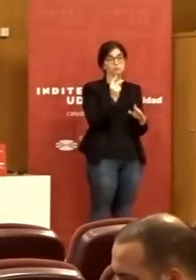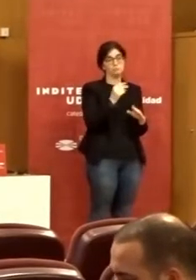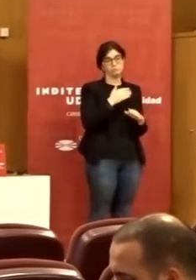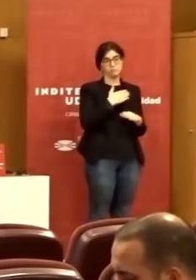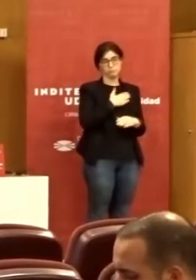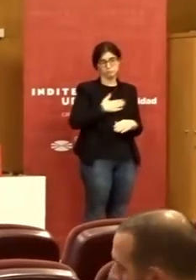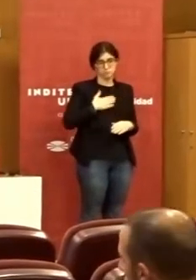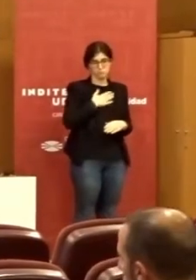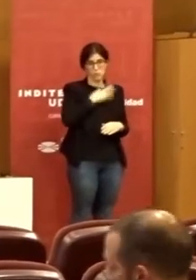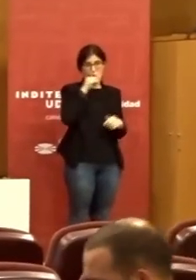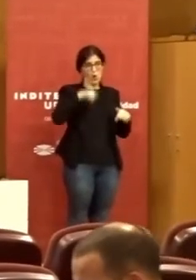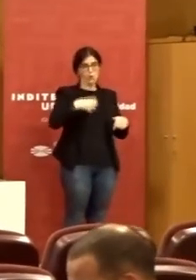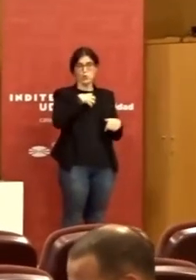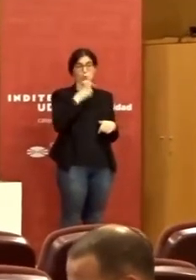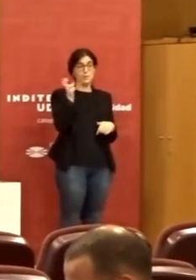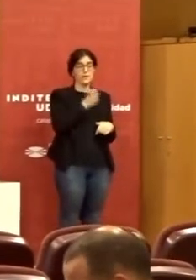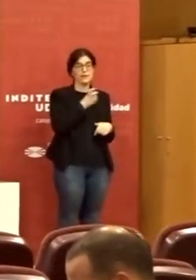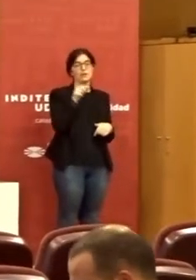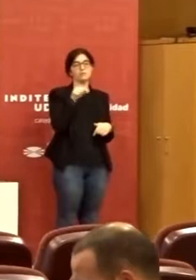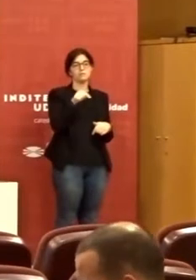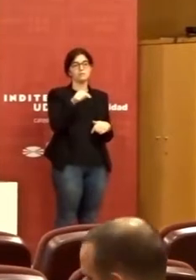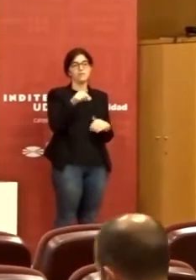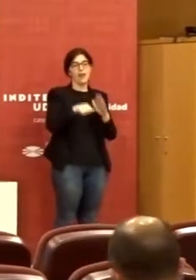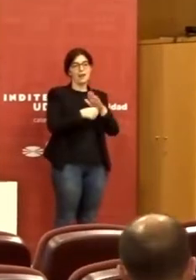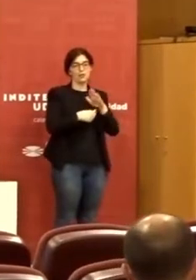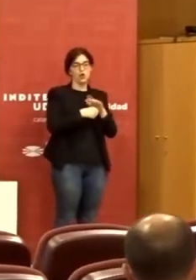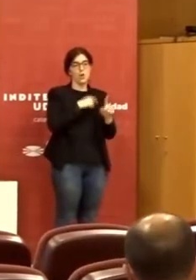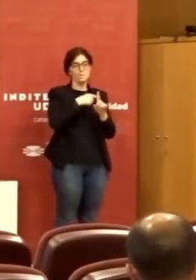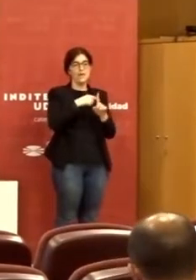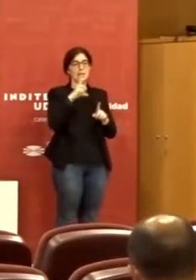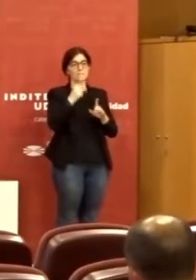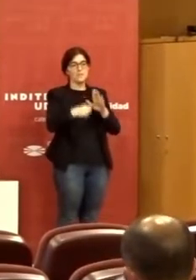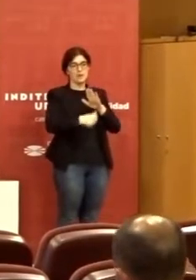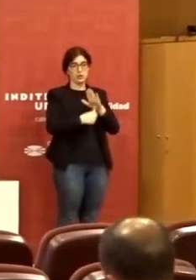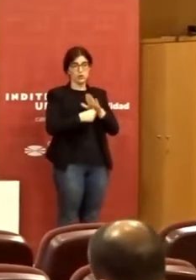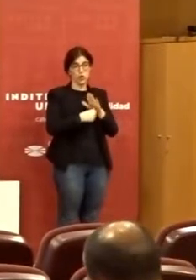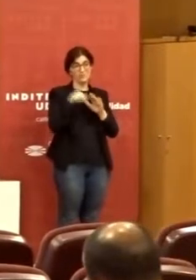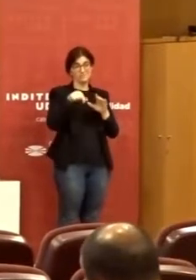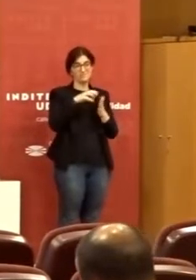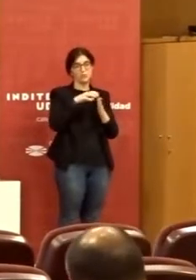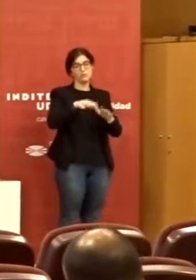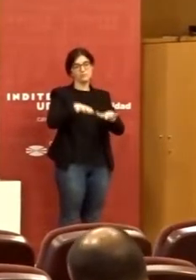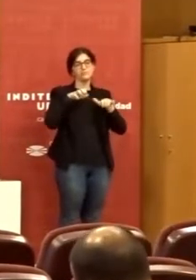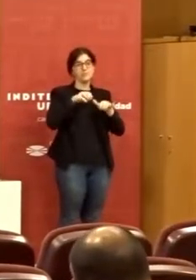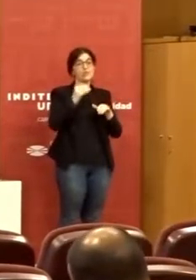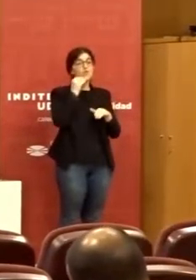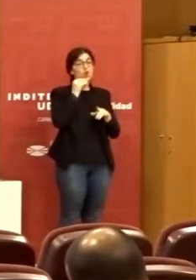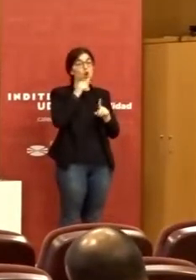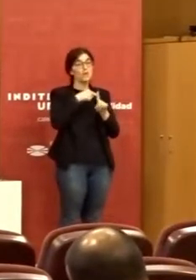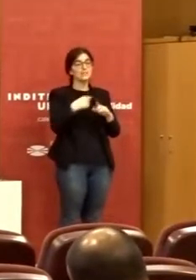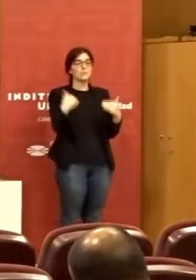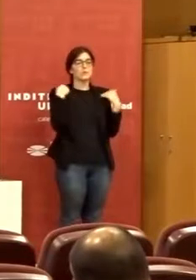la no presencia hoy aquí del rector y de la vicerrectora del campus de Ferrol y de responsabilidad social,